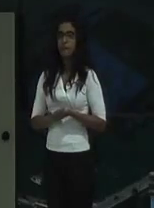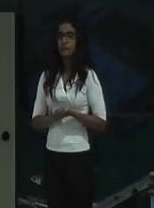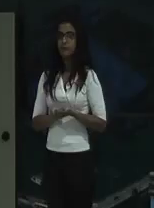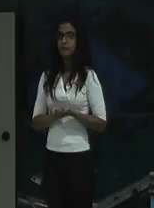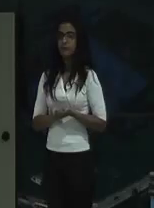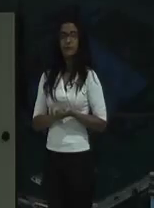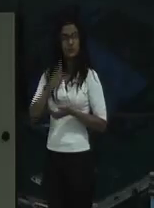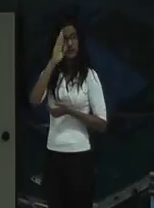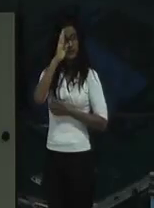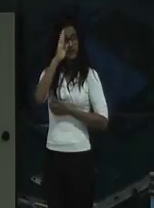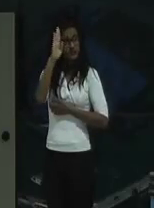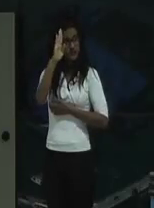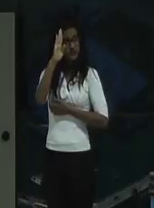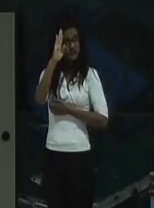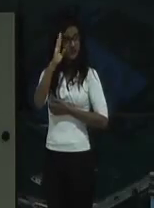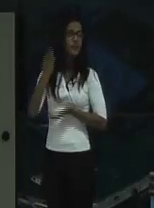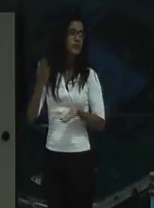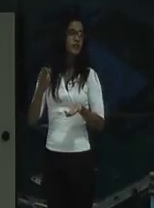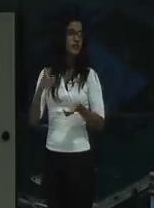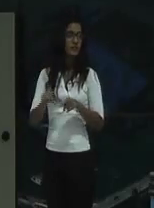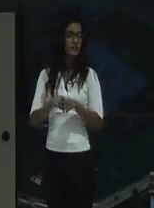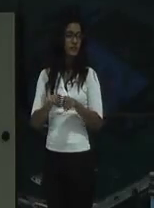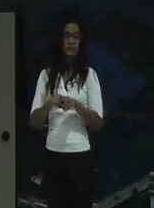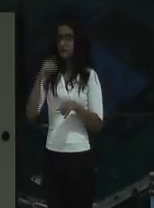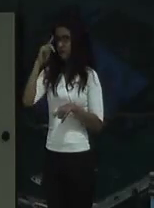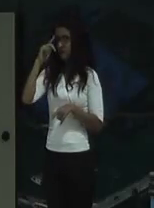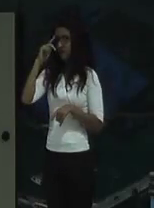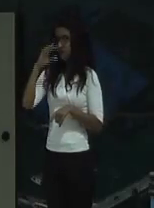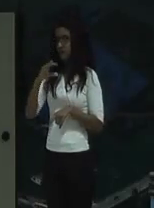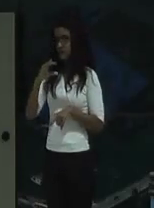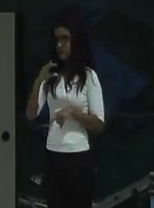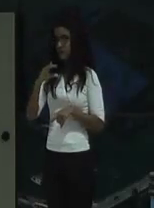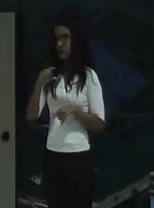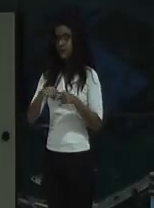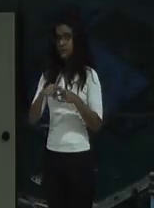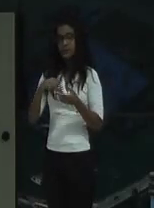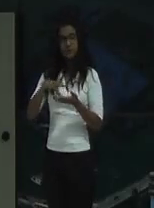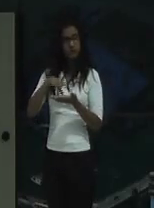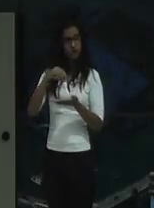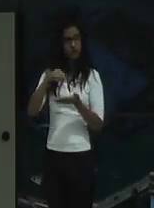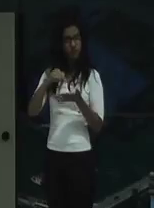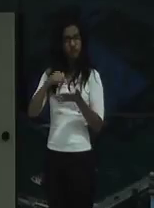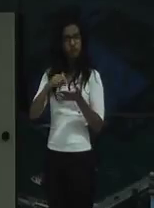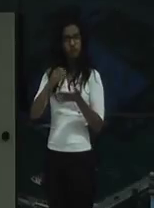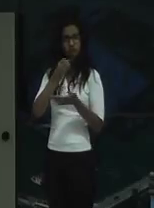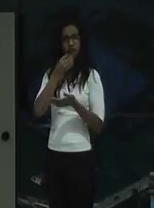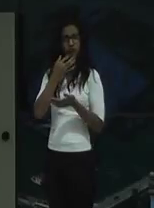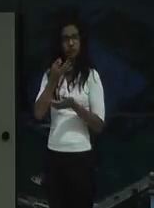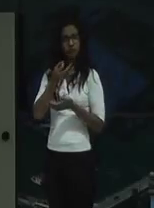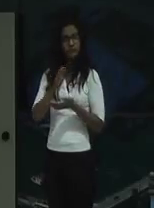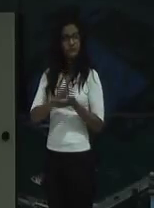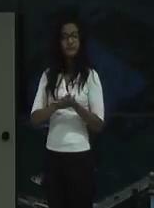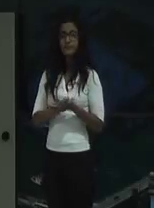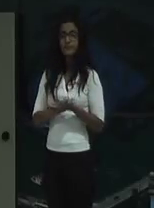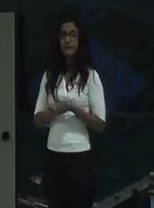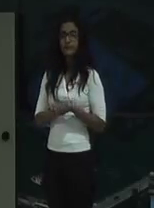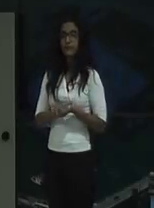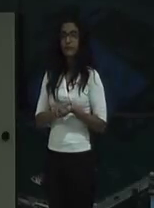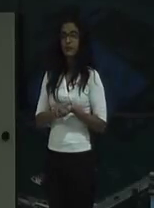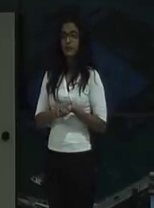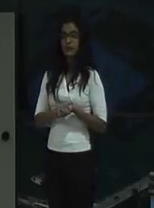bancada, não sei qual dos dois é, se ele é Paulo Carqueja, mas o material foi muito bem feito. Mas, senhor presidente, o que eu quero